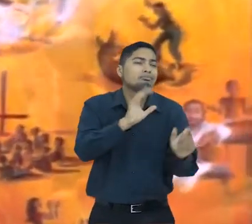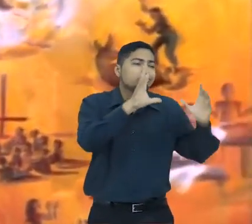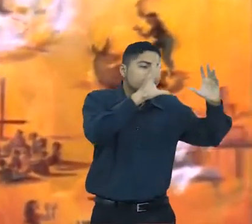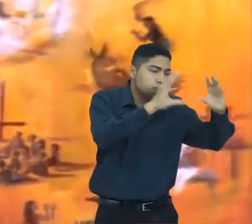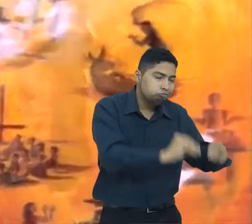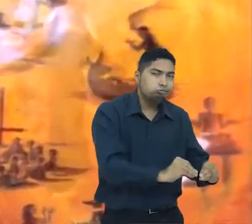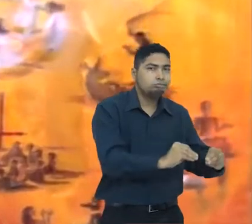errado.